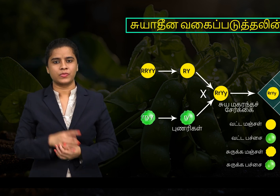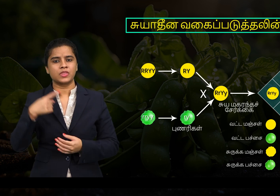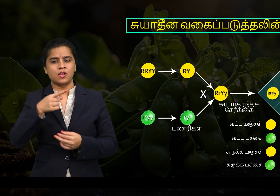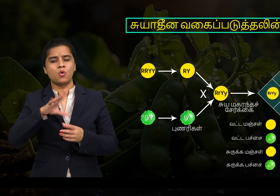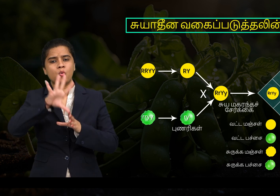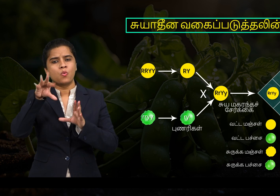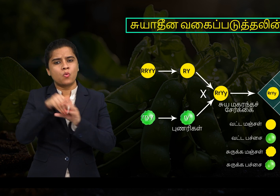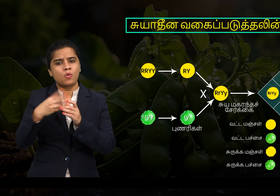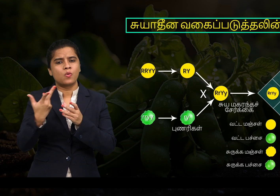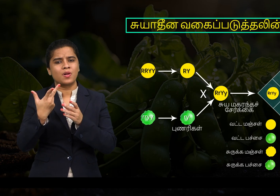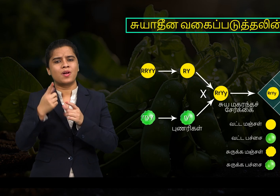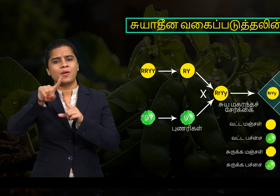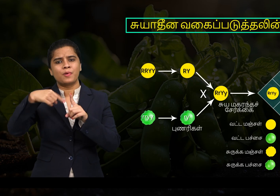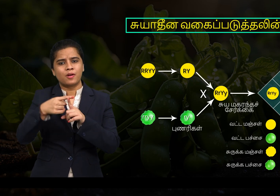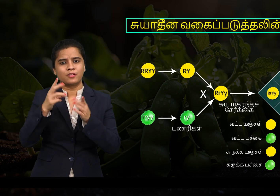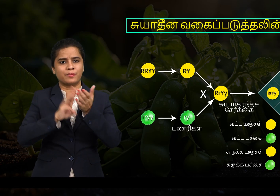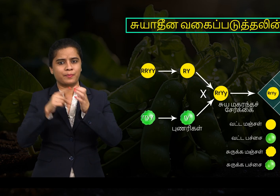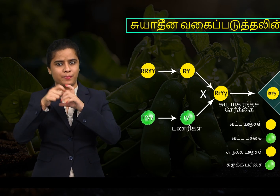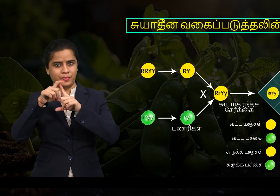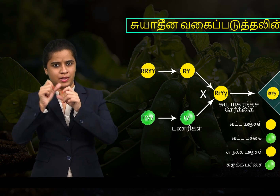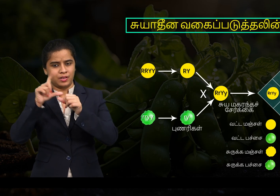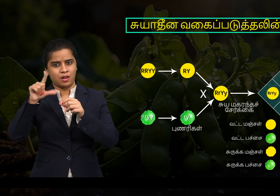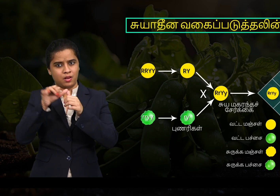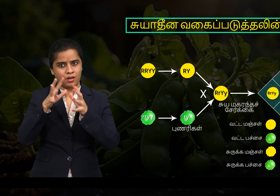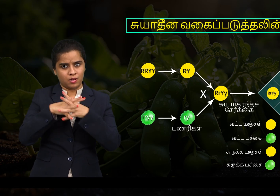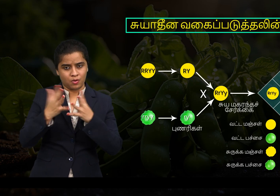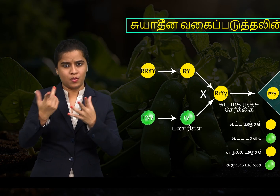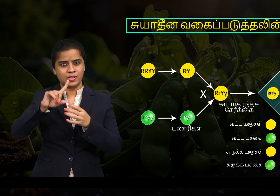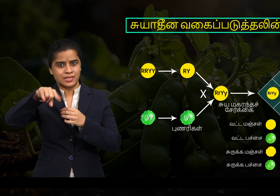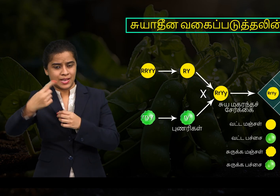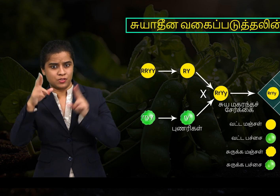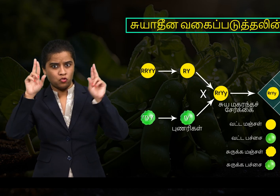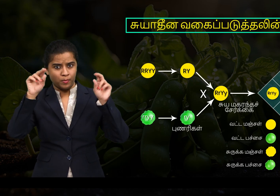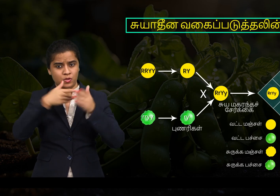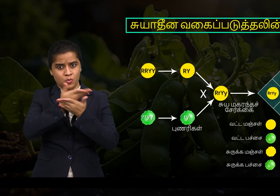இது மெண்டலின் விதிகளை பற்றியது. அடுத்த தலைப்பில் நீங்கள்